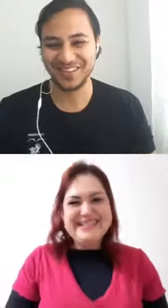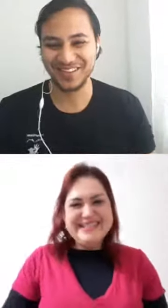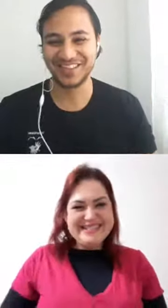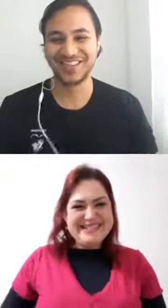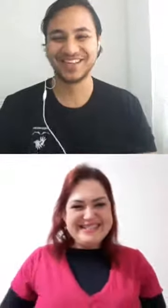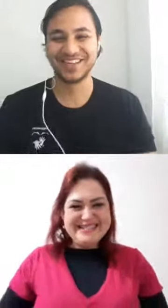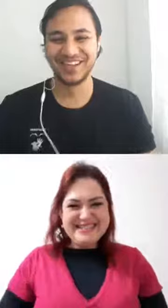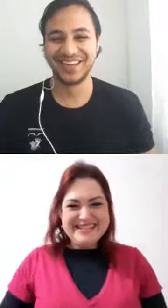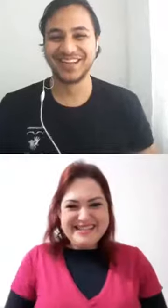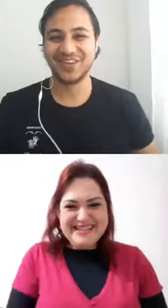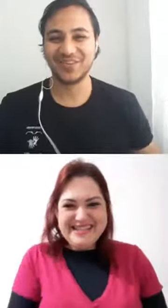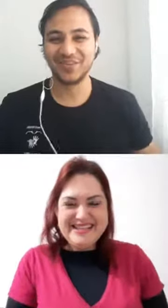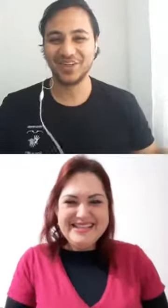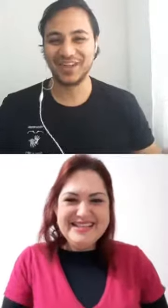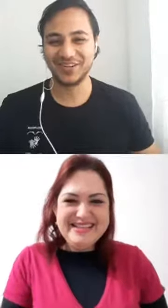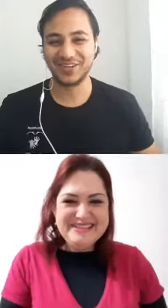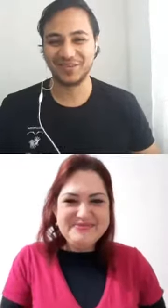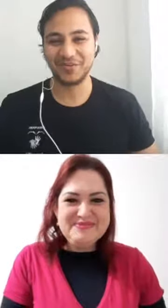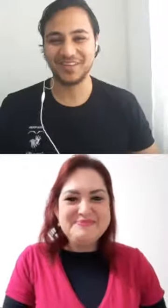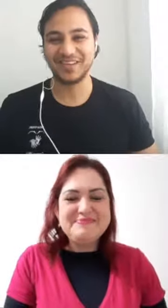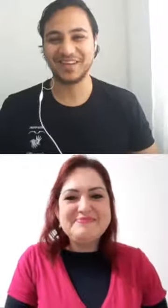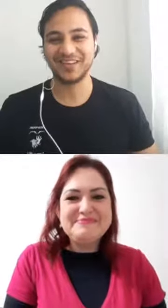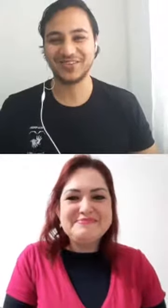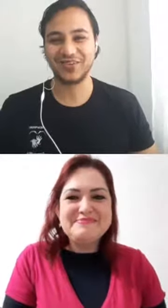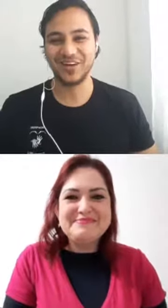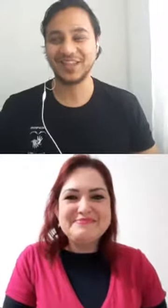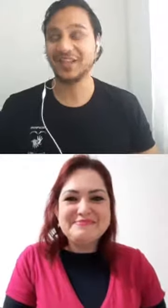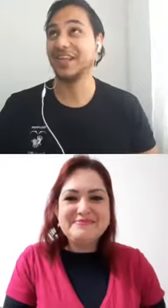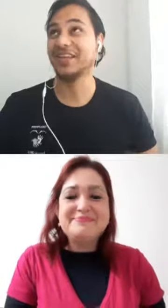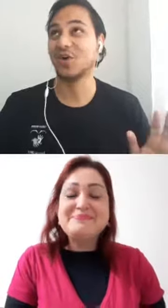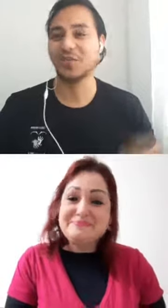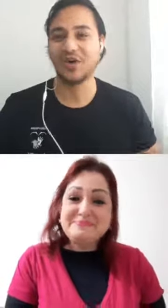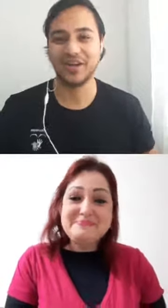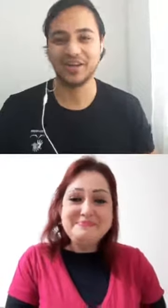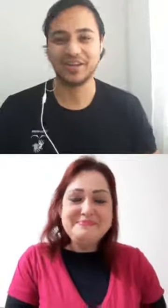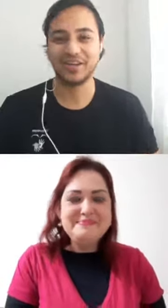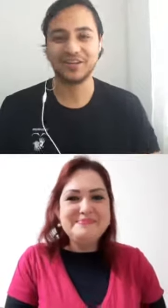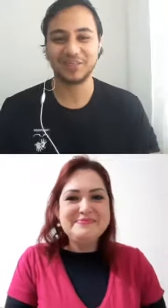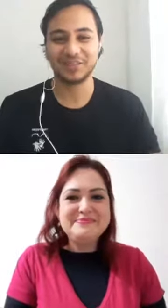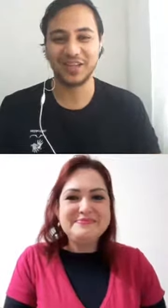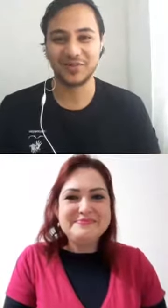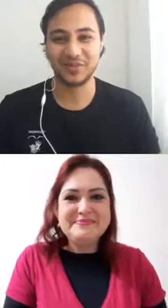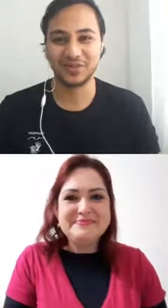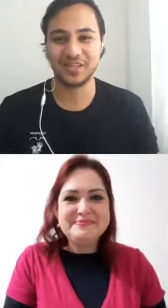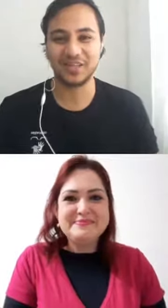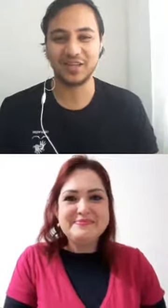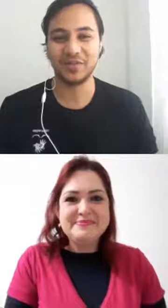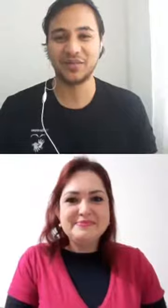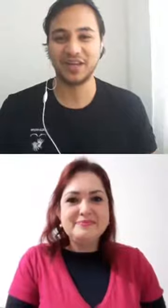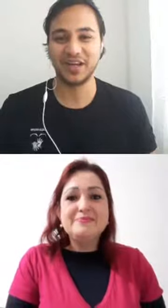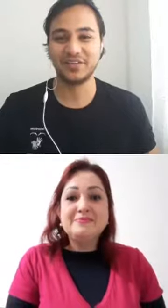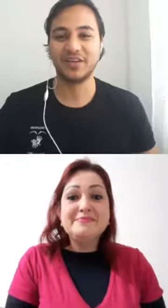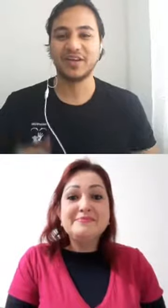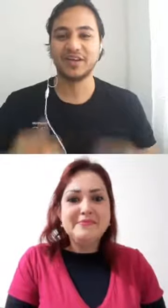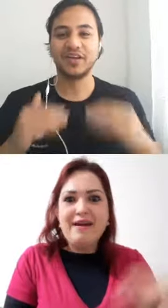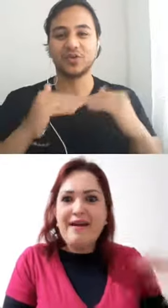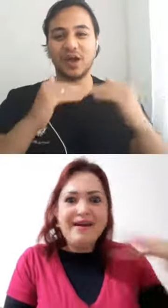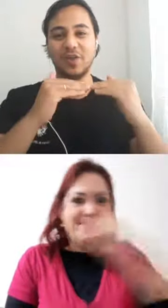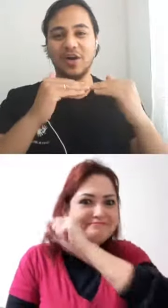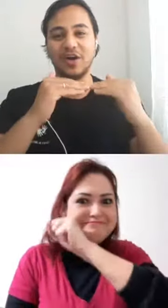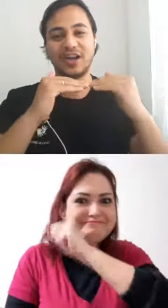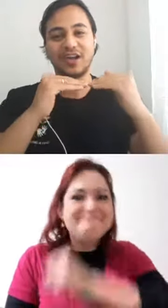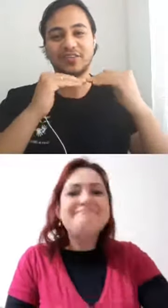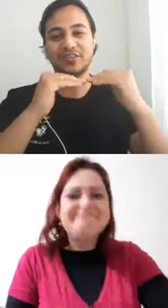bem-vindo. Então vamos lá, né, Jana? Vamos iniciar aqui nossa conversa. Quem tem só 1 hora, né? Já passou 10 minutos, aí é tempo ilimitado. E quando